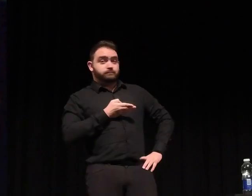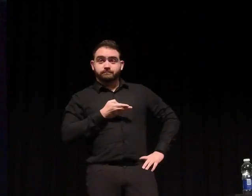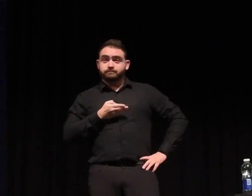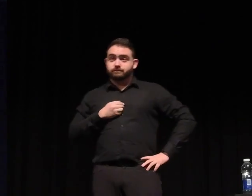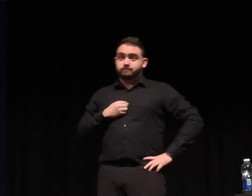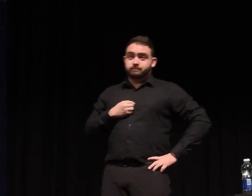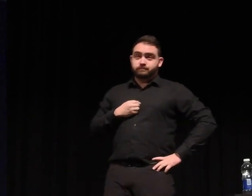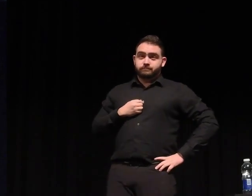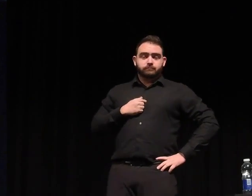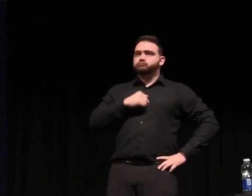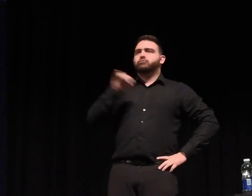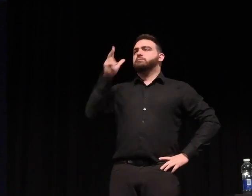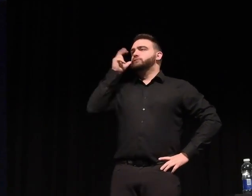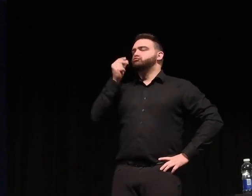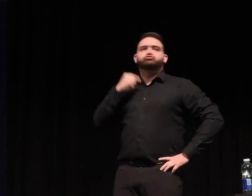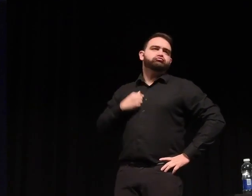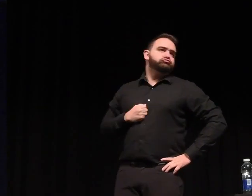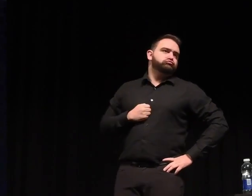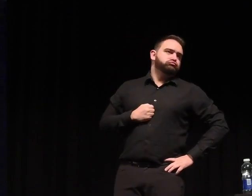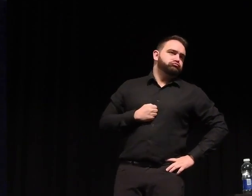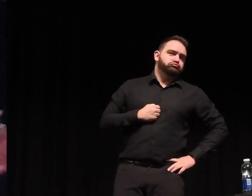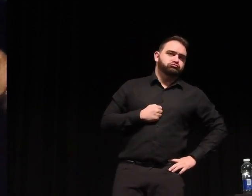j'ai jamais entendu un papillon chanter non plus.